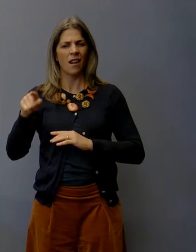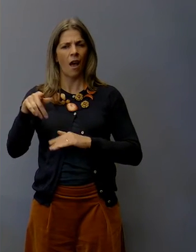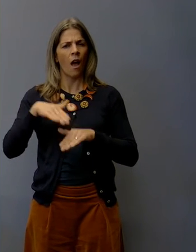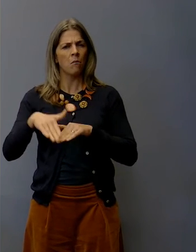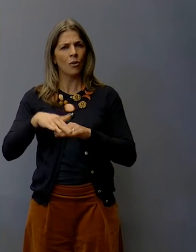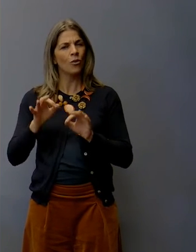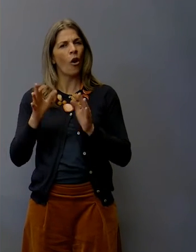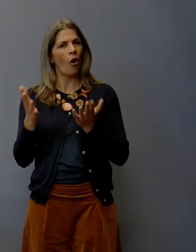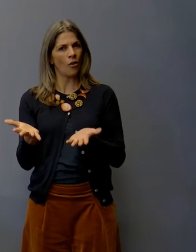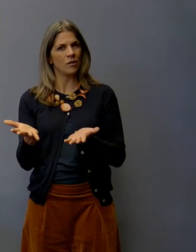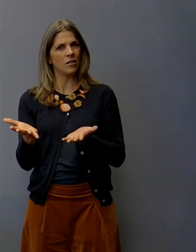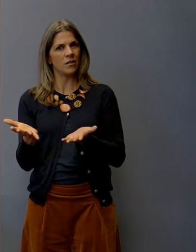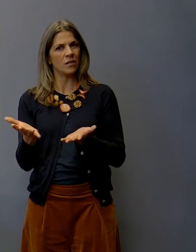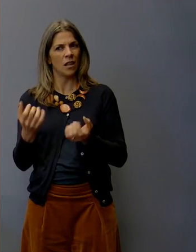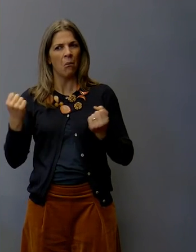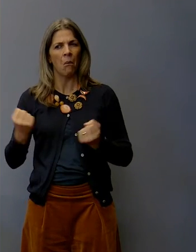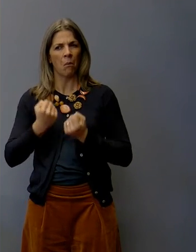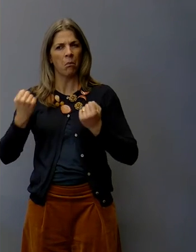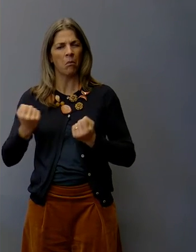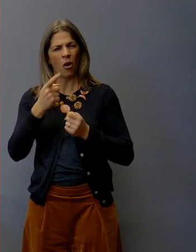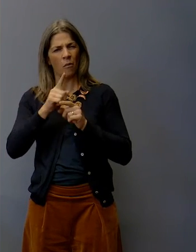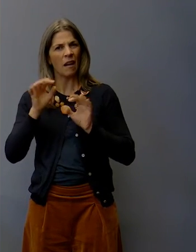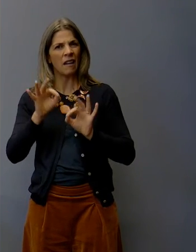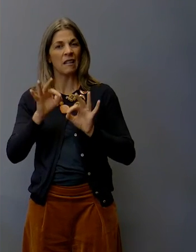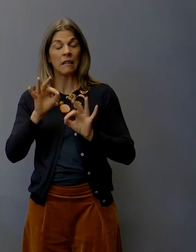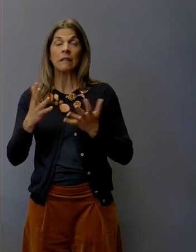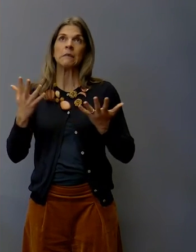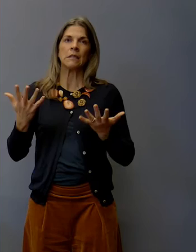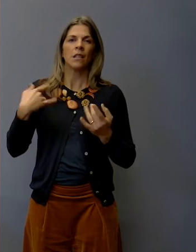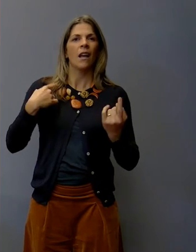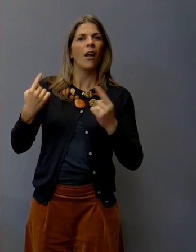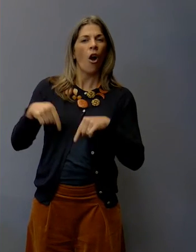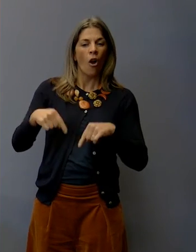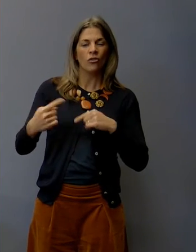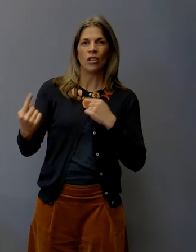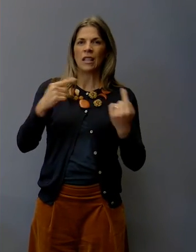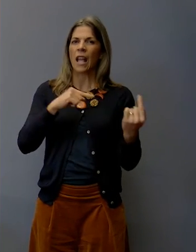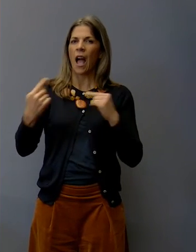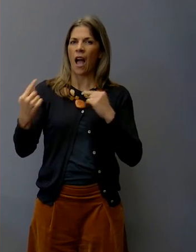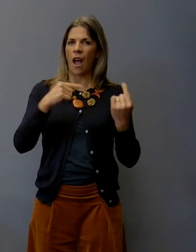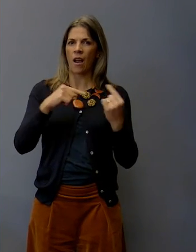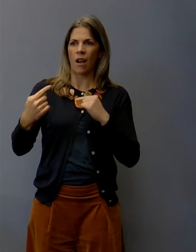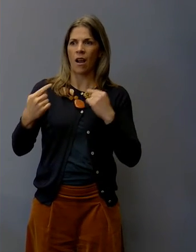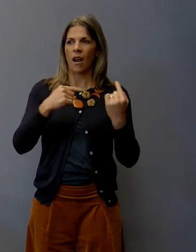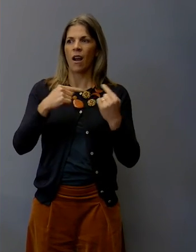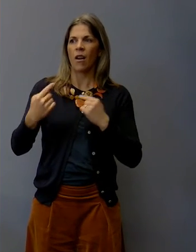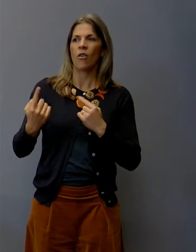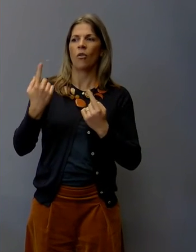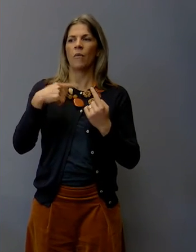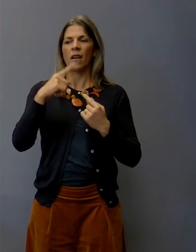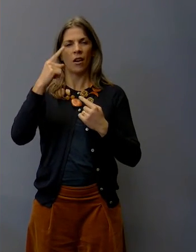oggi in generale il sistema di comunicazione di dialogo con le persone per non farle pensare non farle crescere